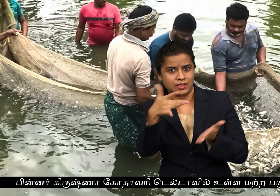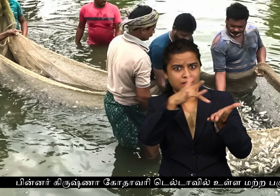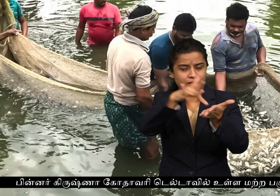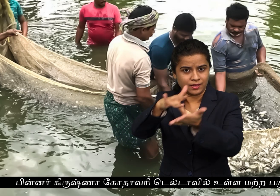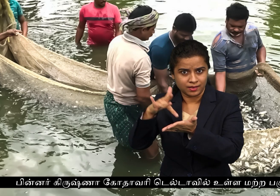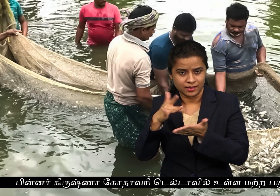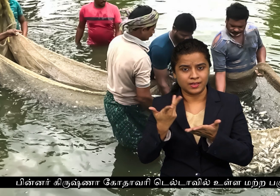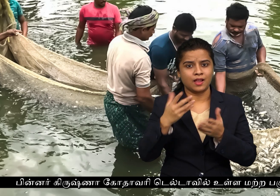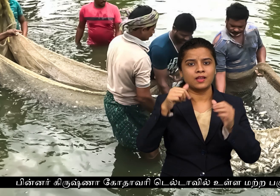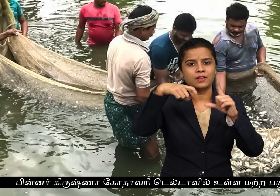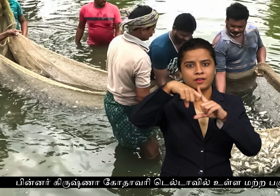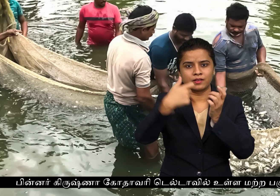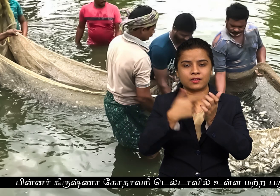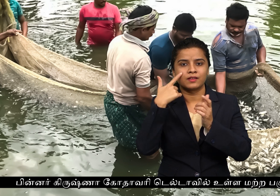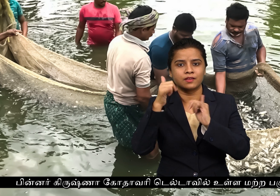பகுதிகளுக்கும் பரவியது.